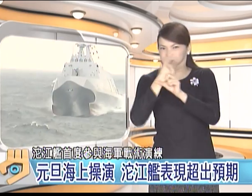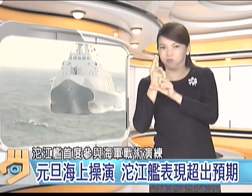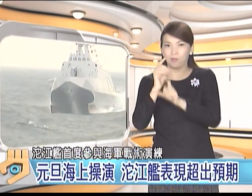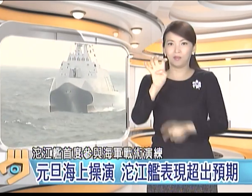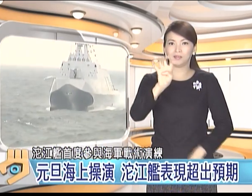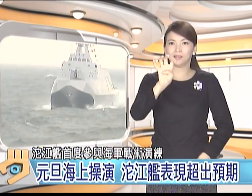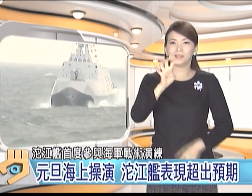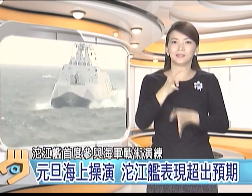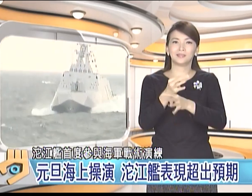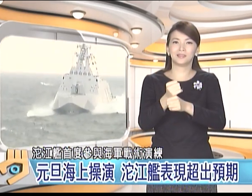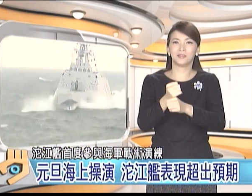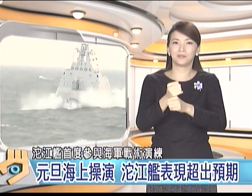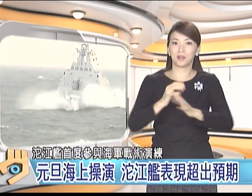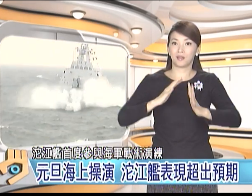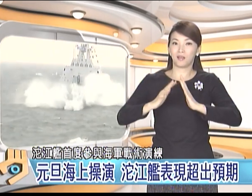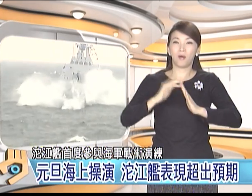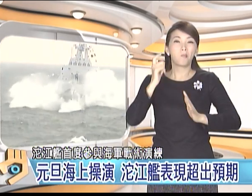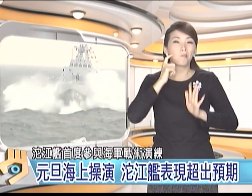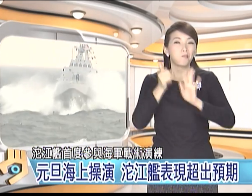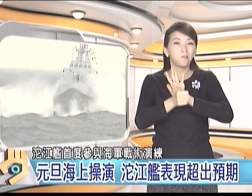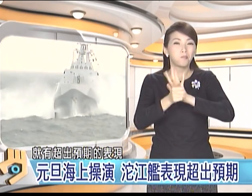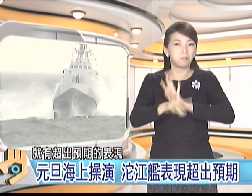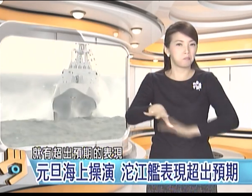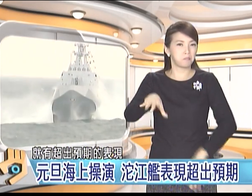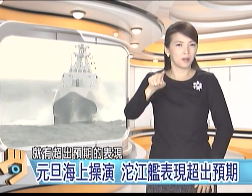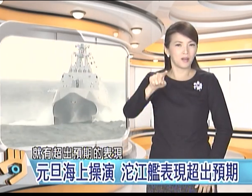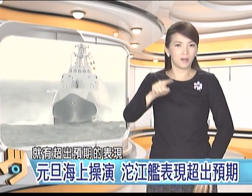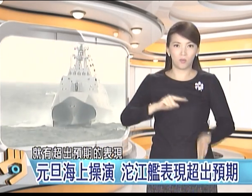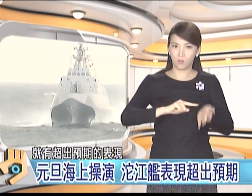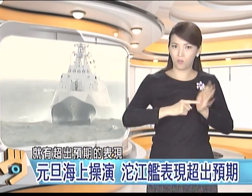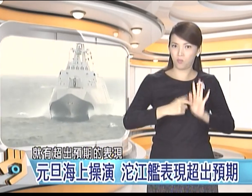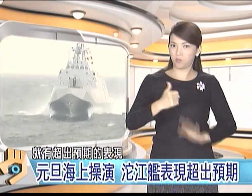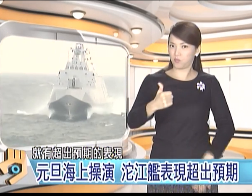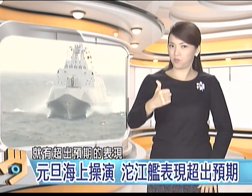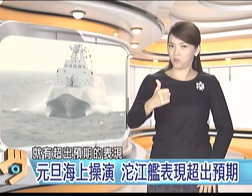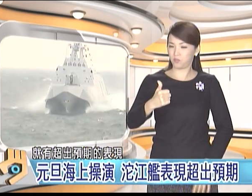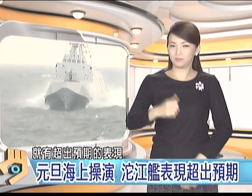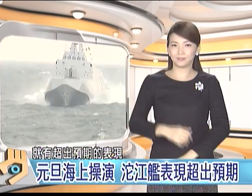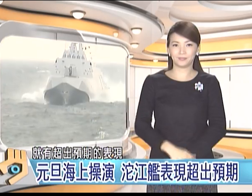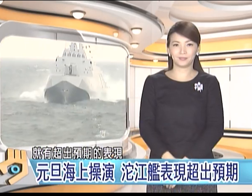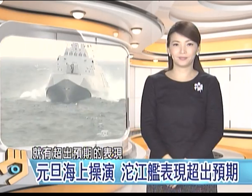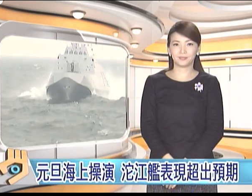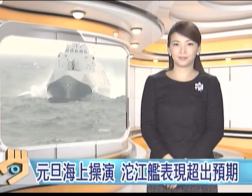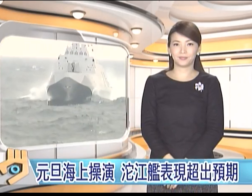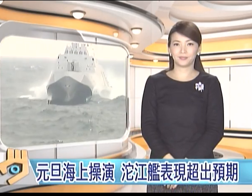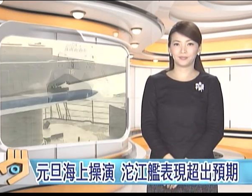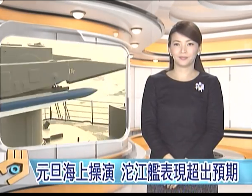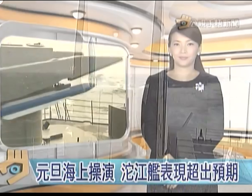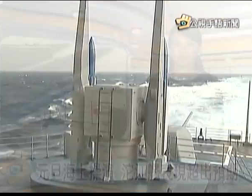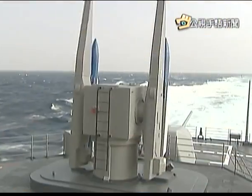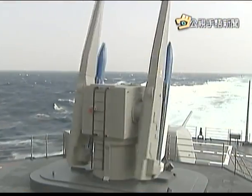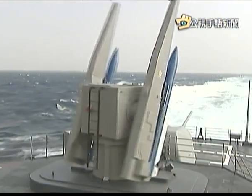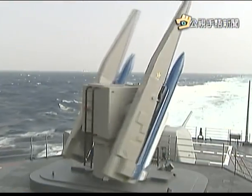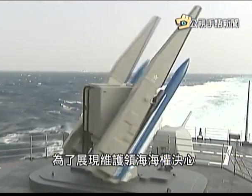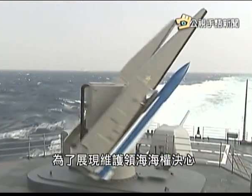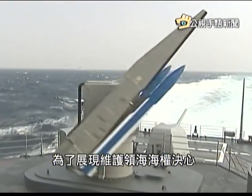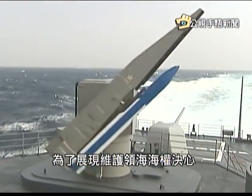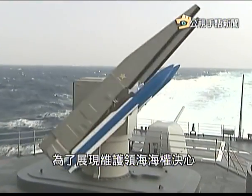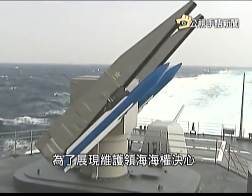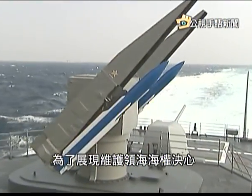参与海军战术演练，就有超出预期的表现。 为了展现维护领海海权